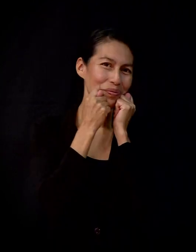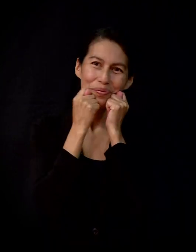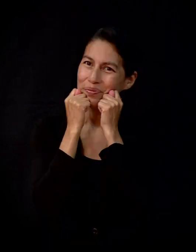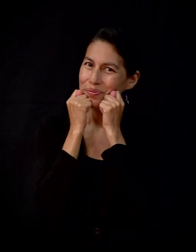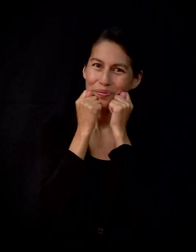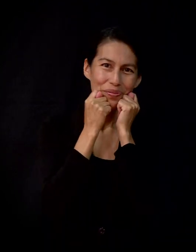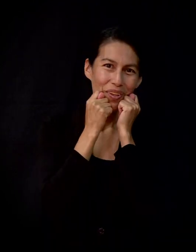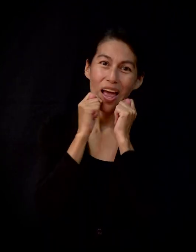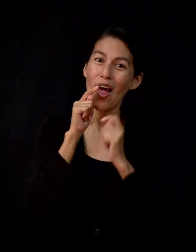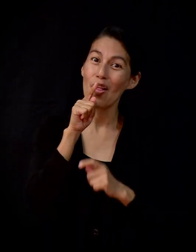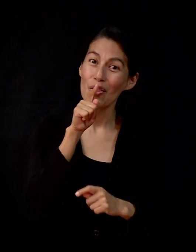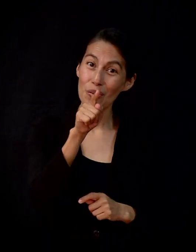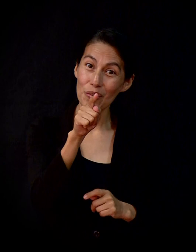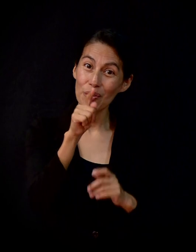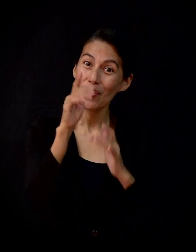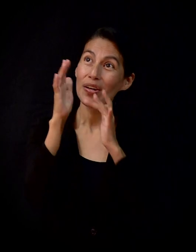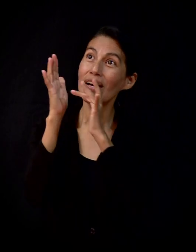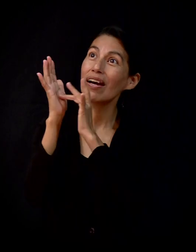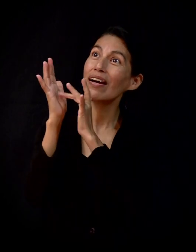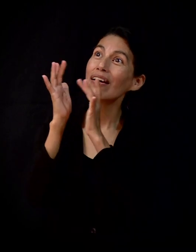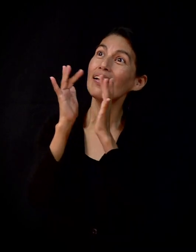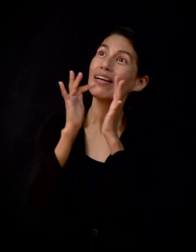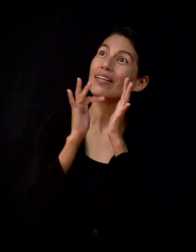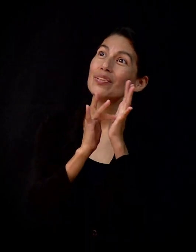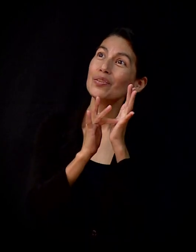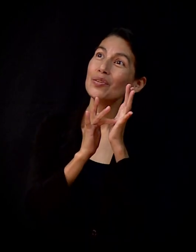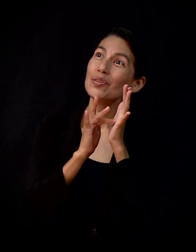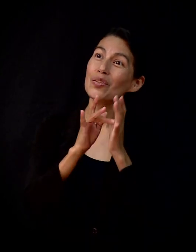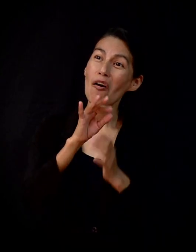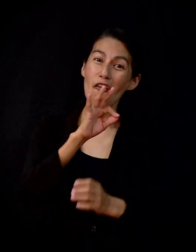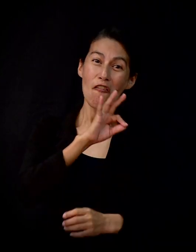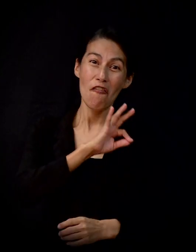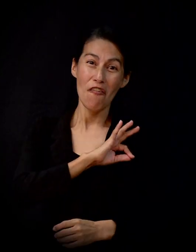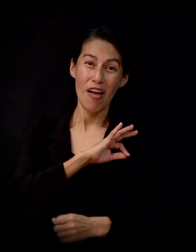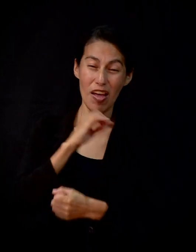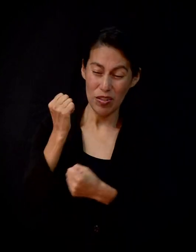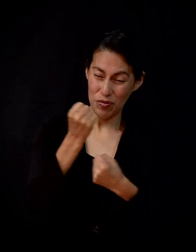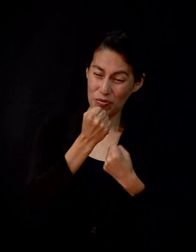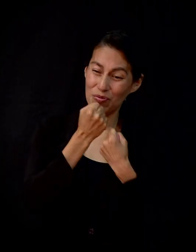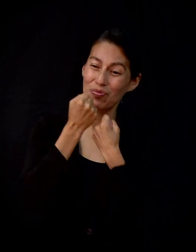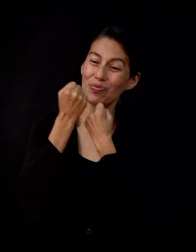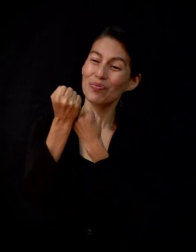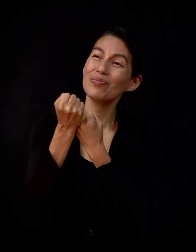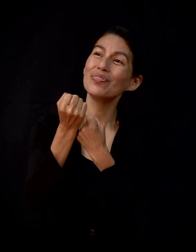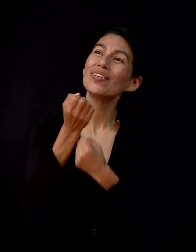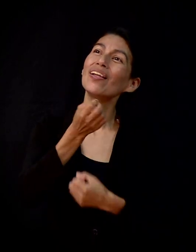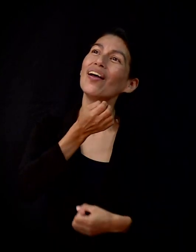estés. Ora Jesús con fe